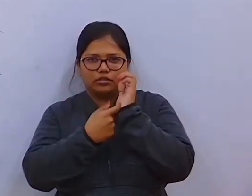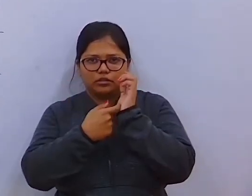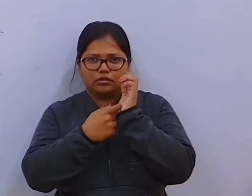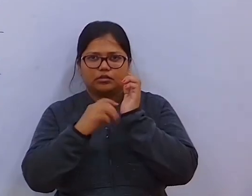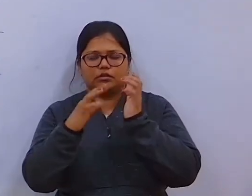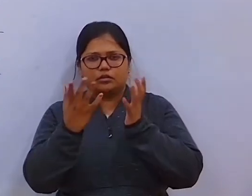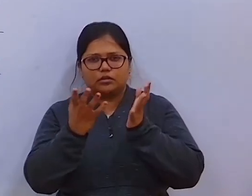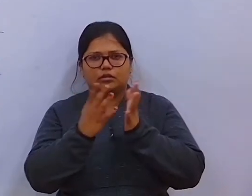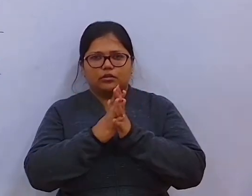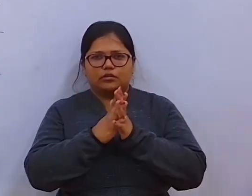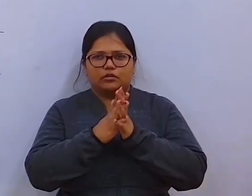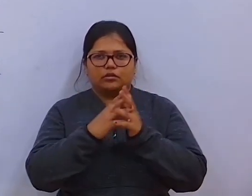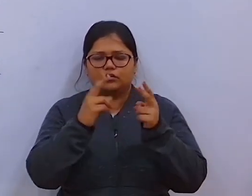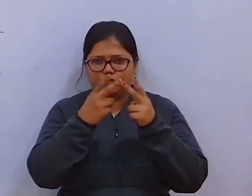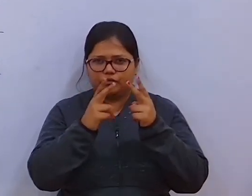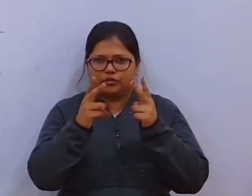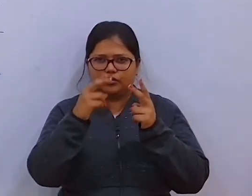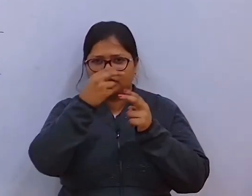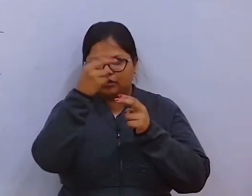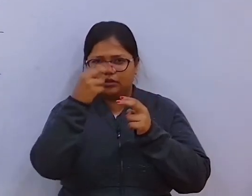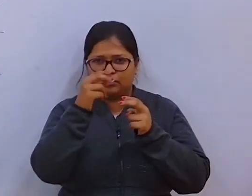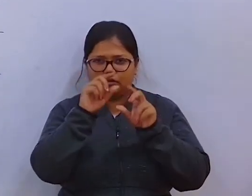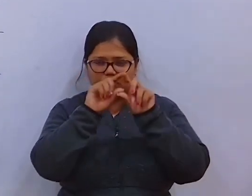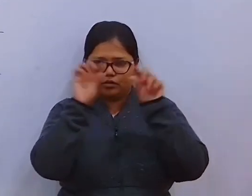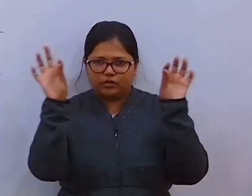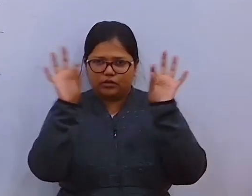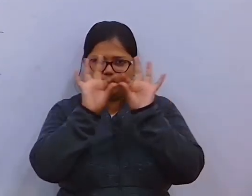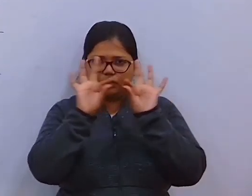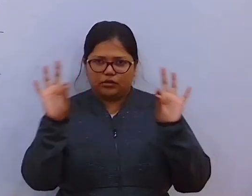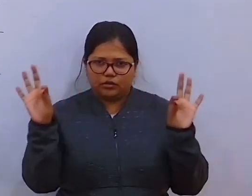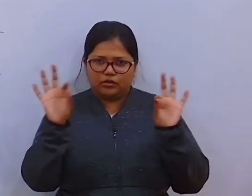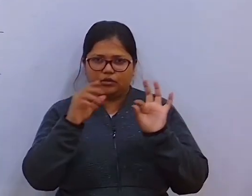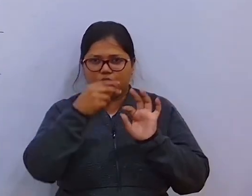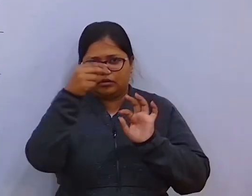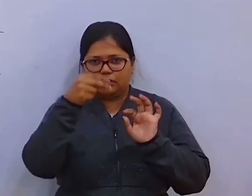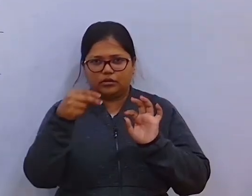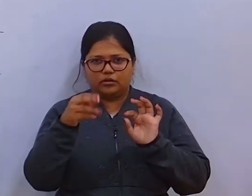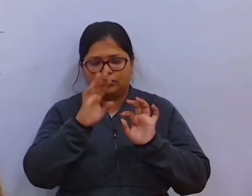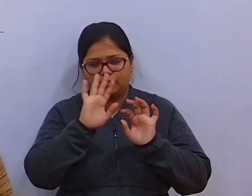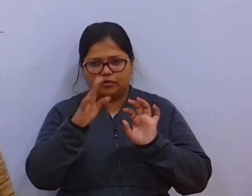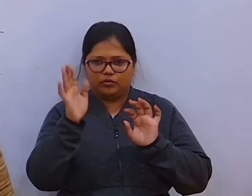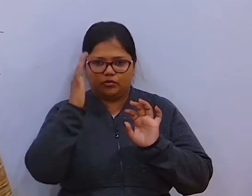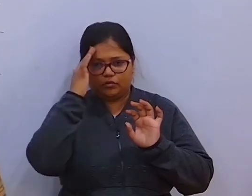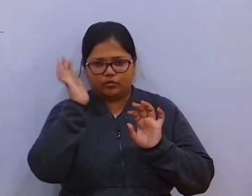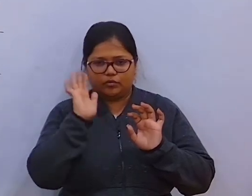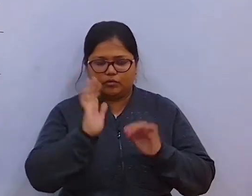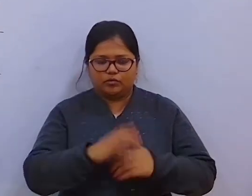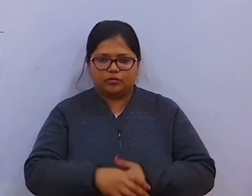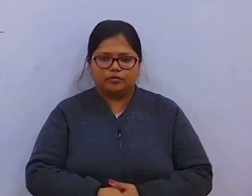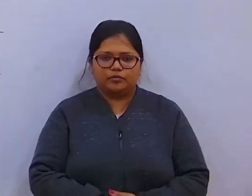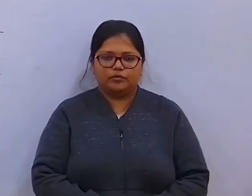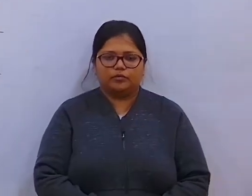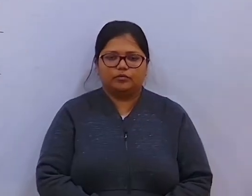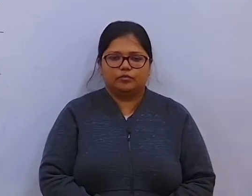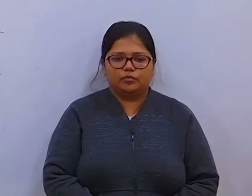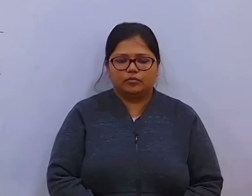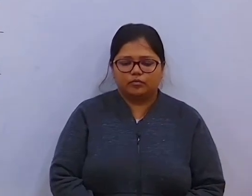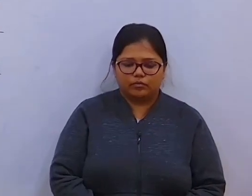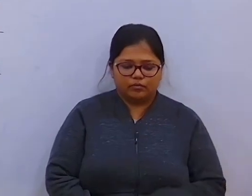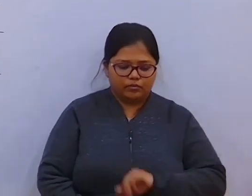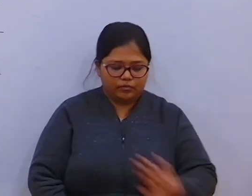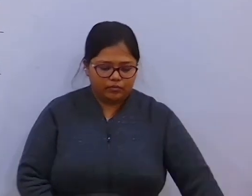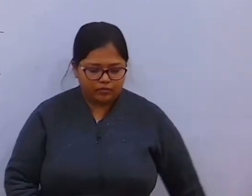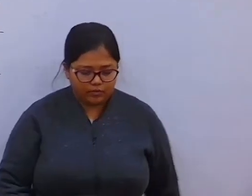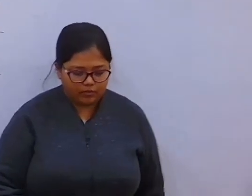ठीक है, चलो, है ना। तो ये बच्चों वाला था, जो कि थोड़ा सा क्लैरिटी के लिए मैं आप लोगों को बताई